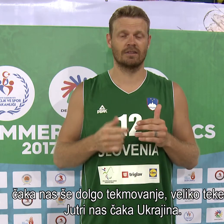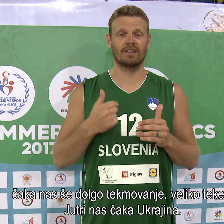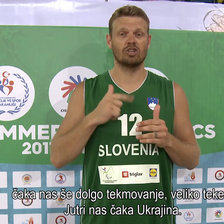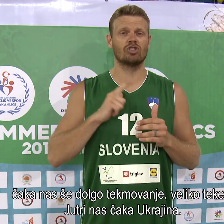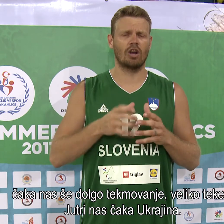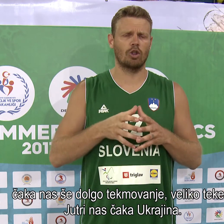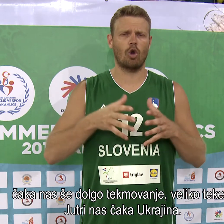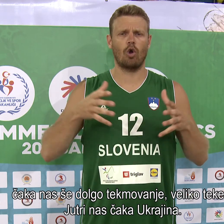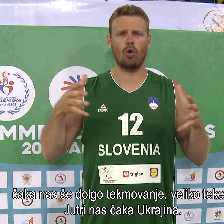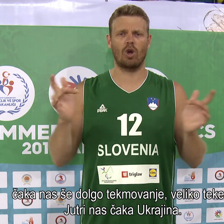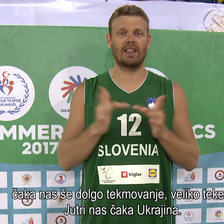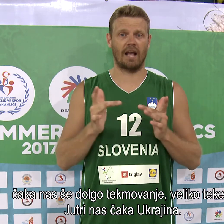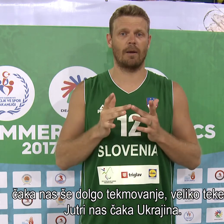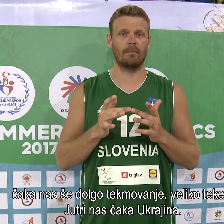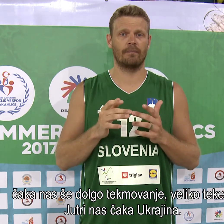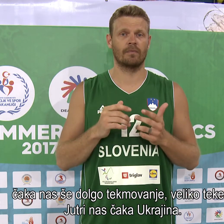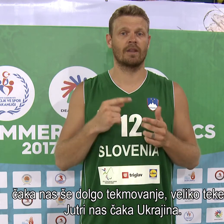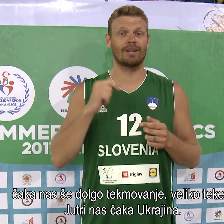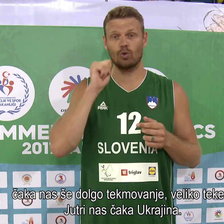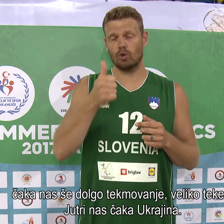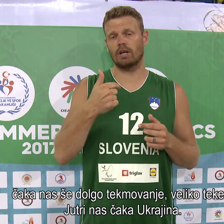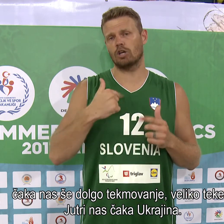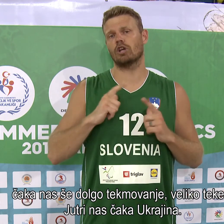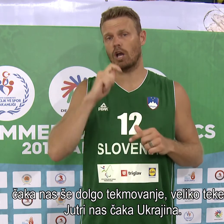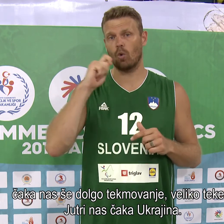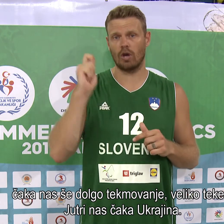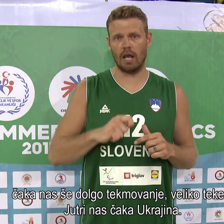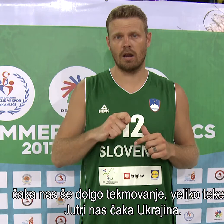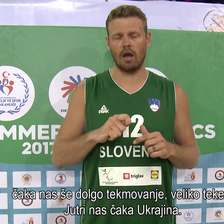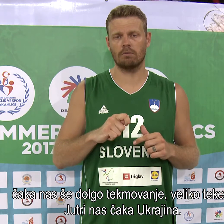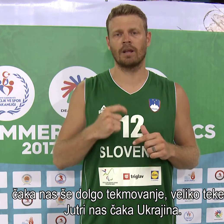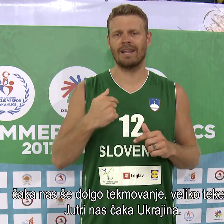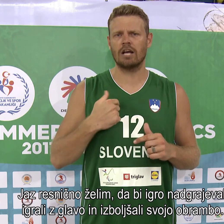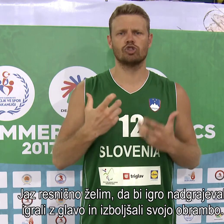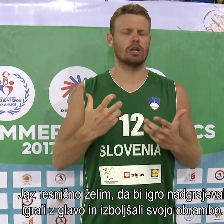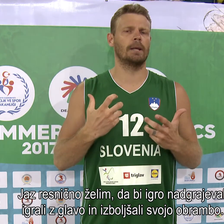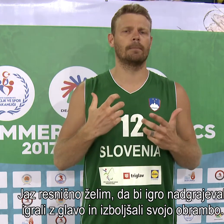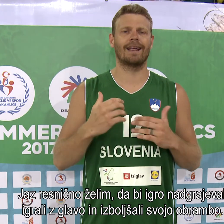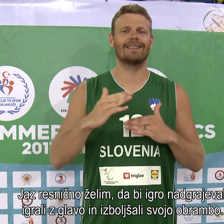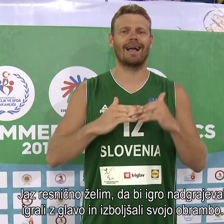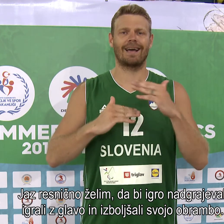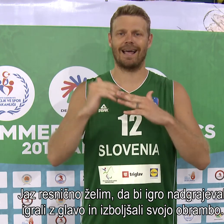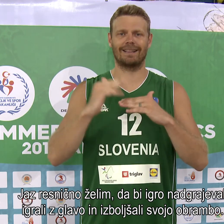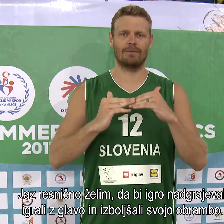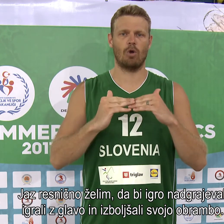še ni končano in čaka nas še dolgo tekmovanje, veliko tekem. Jutri nas čaka Ukrajina in resnično želim, da bi